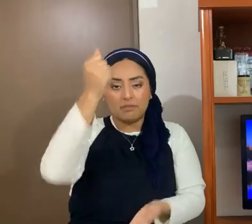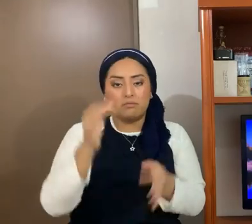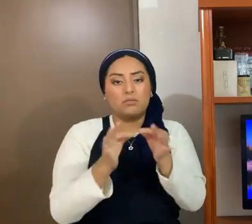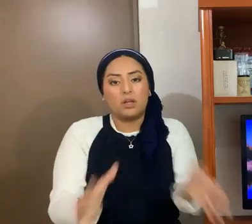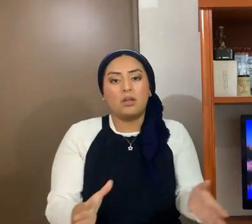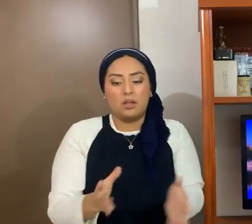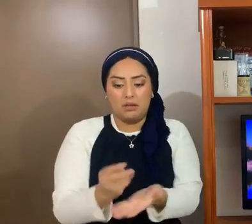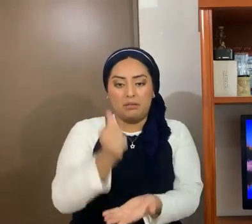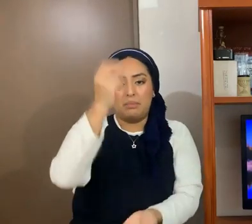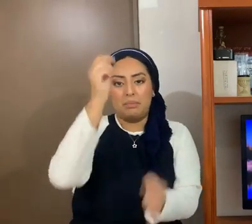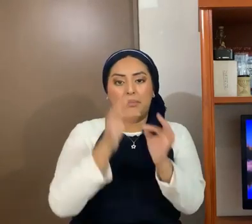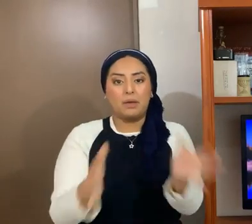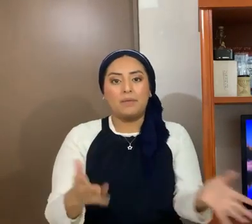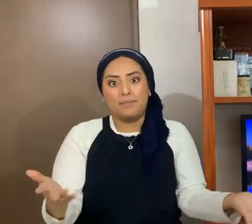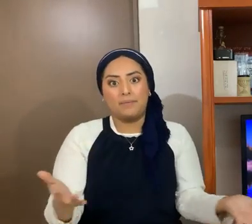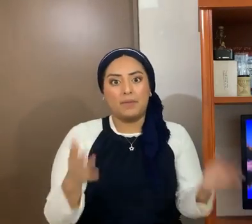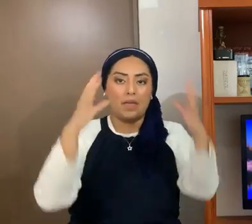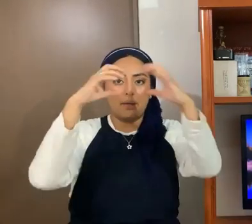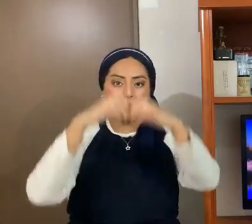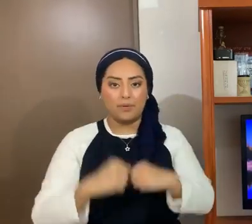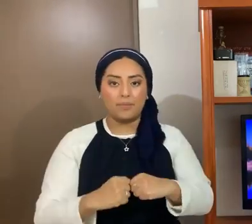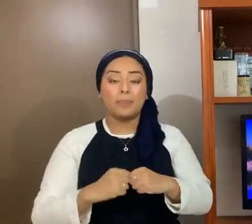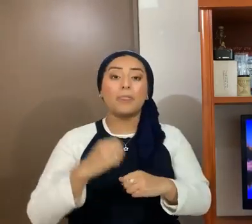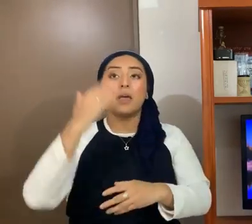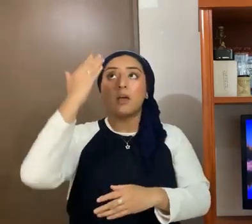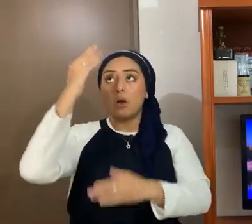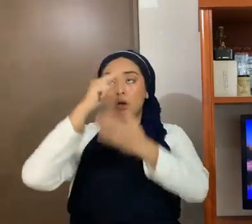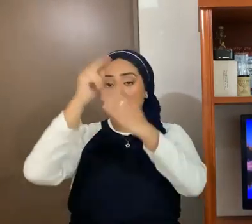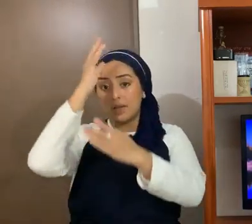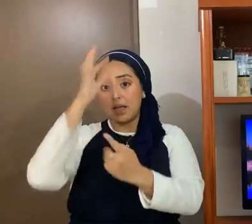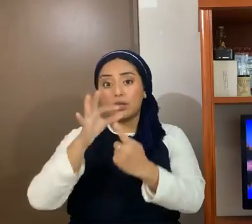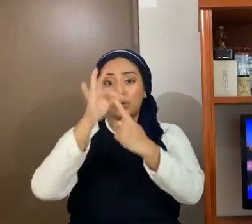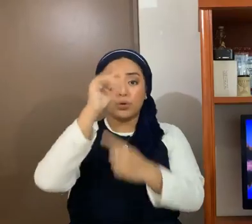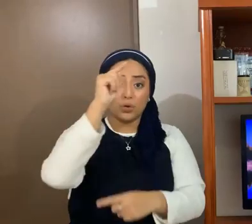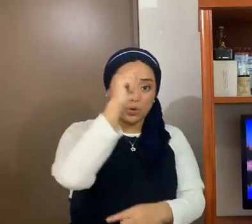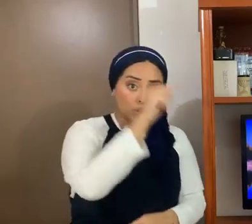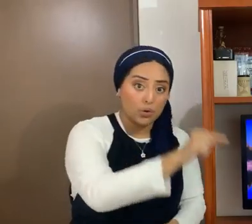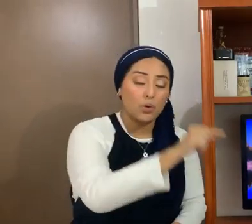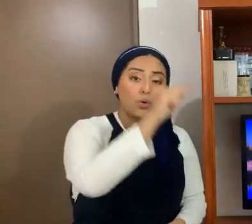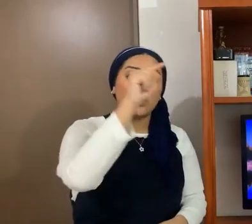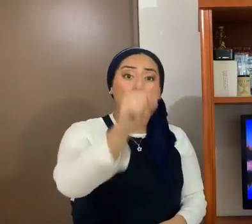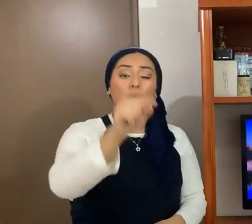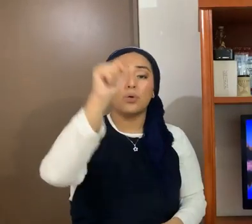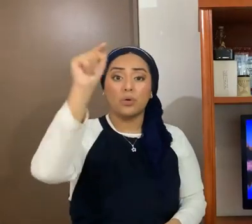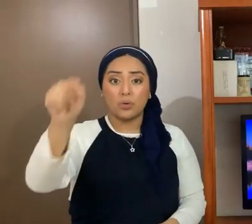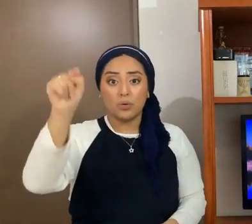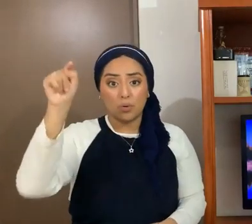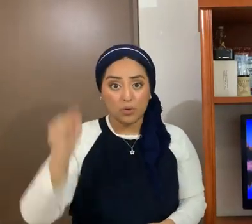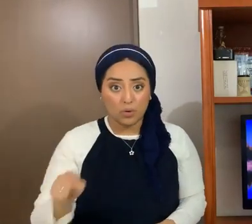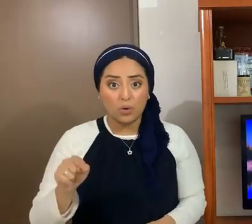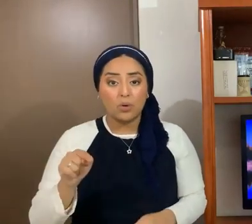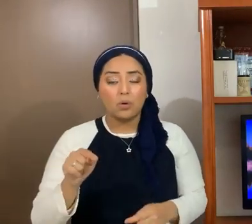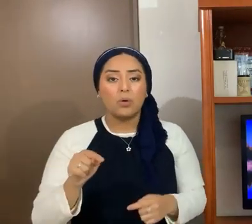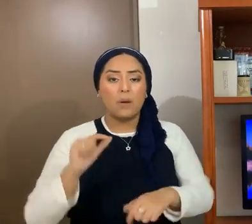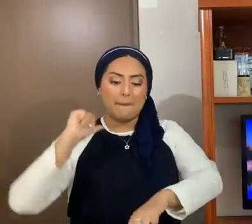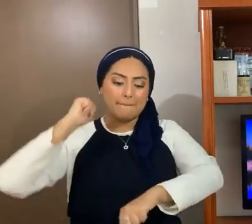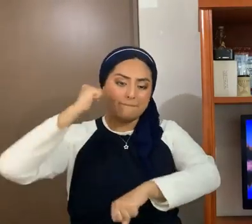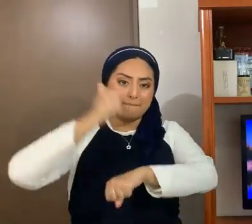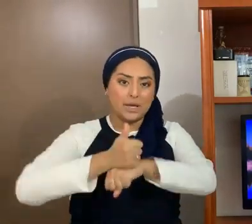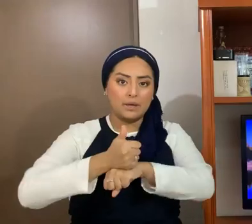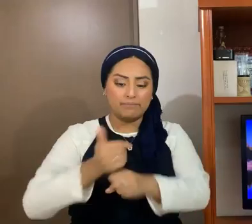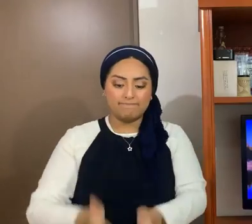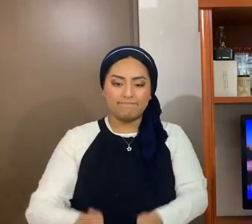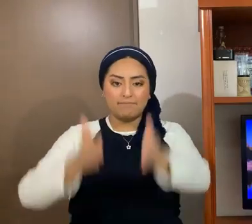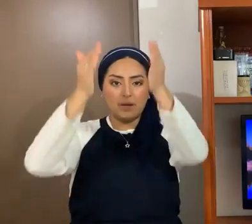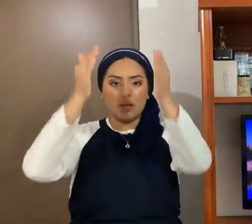sirve para nada una columna de arena. El Eterno te levantó, amado hermano, a la amada hermana en Yahshua Mashiach, como columna para que